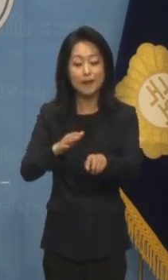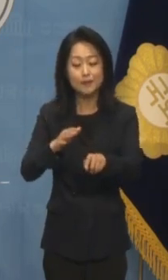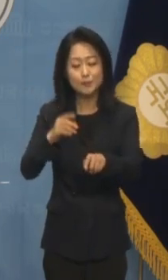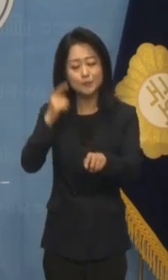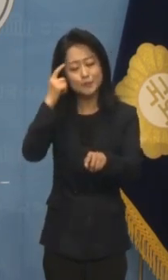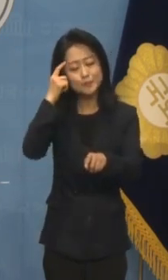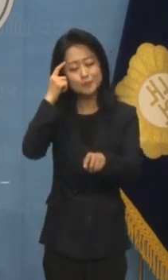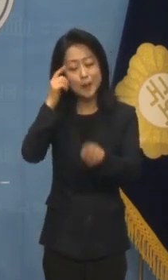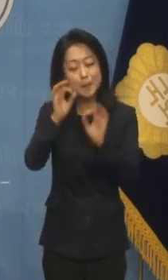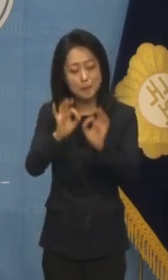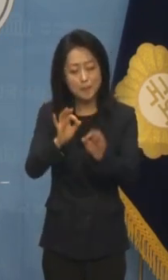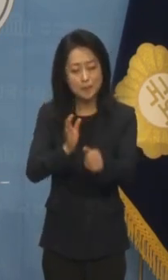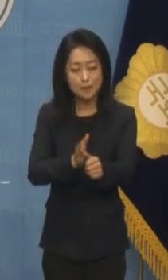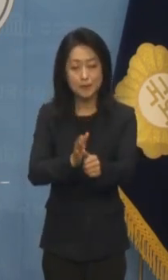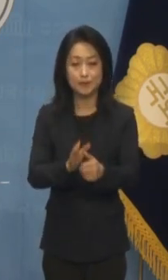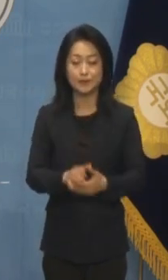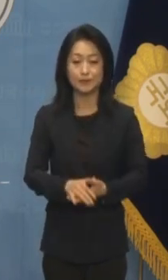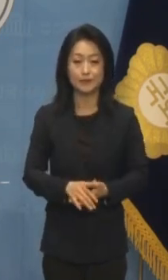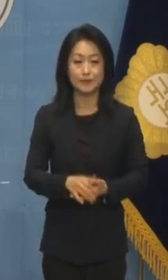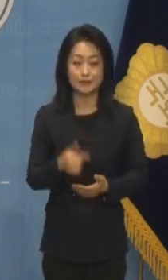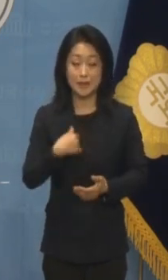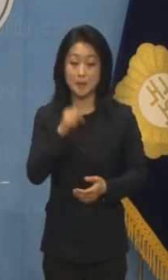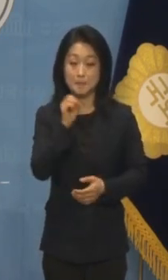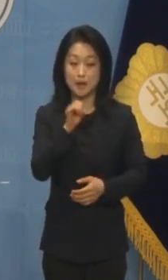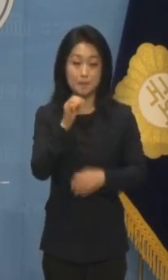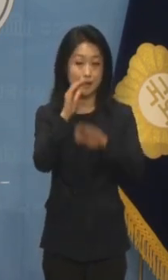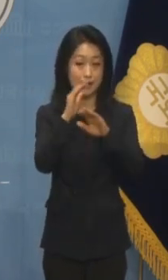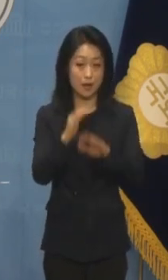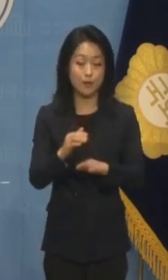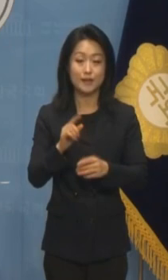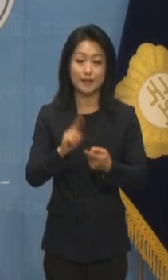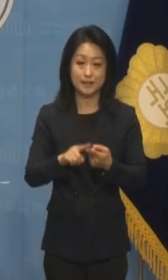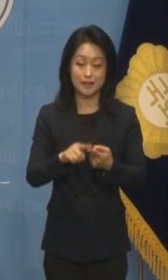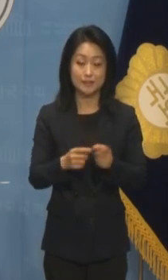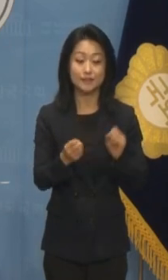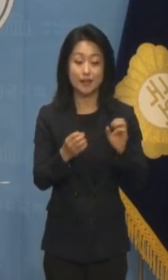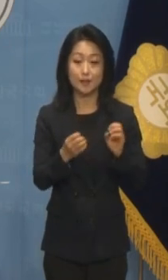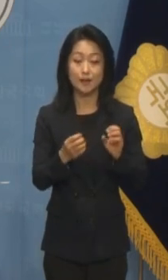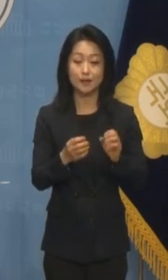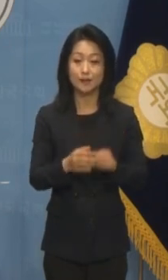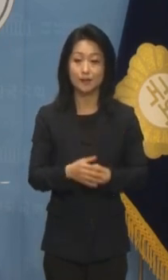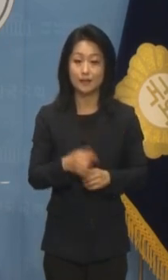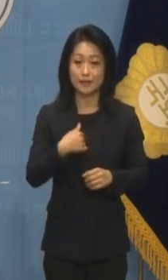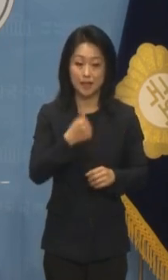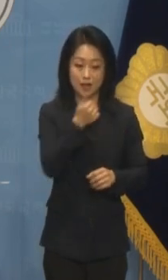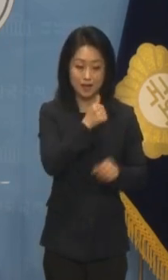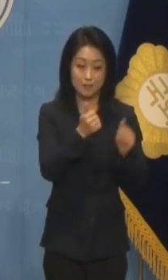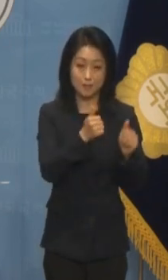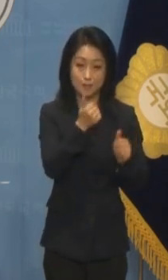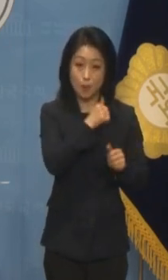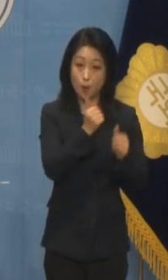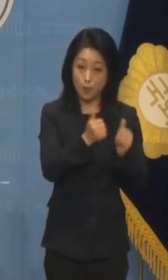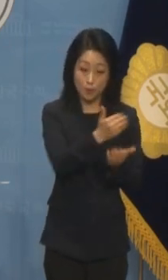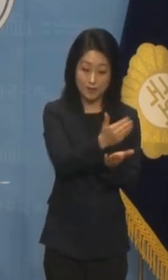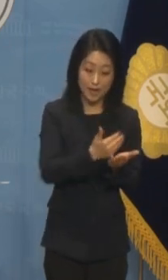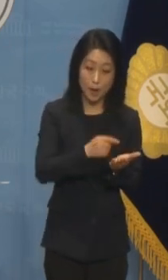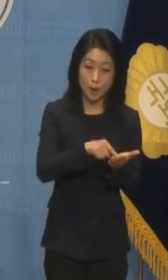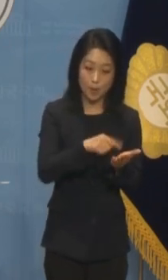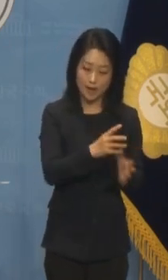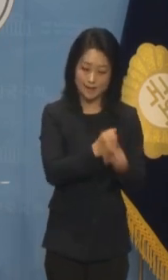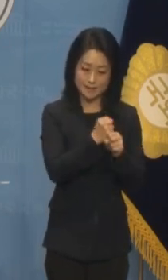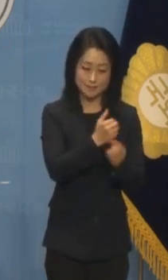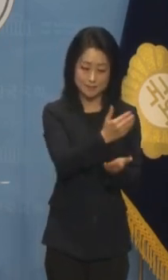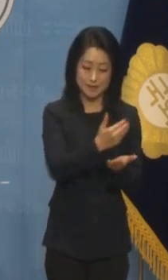어떤 취지로 그 저를 해야 될지를 한번. 네. 내가 그 별로 노티스를 하나 보여줬던 게 예, 근데